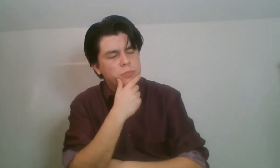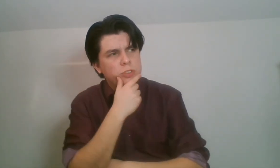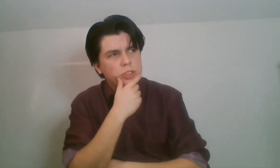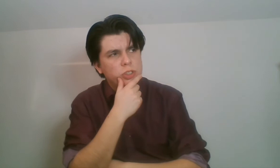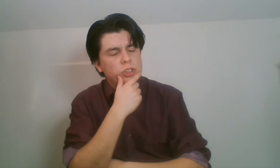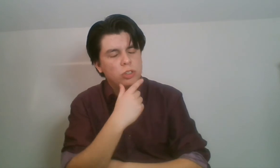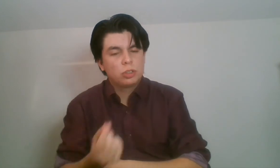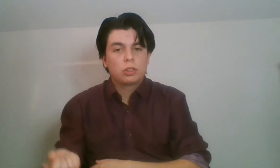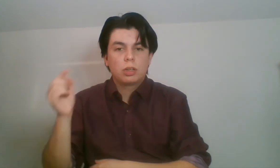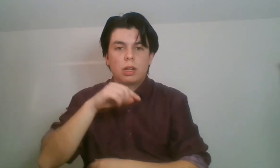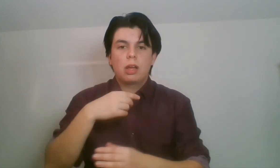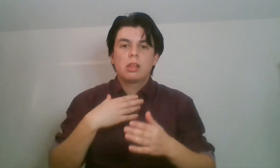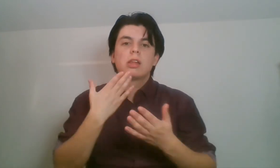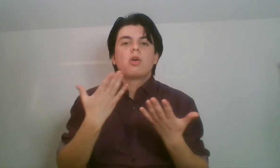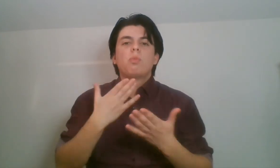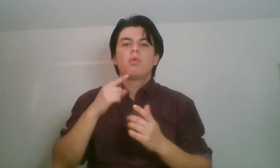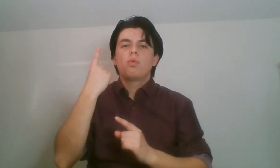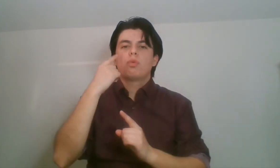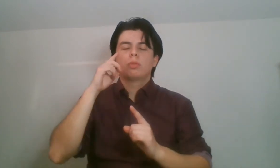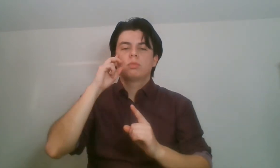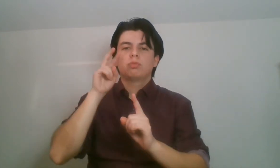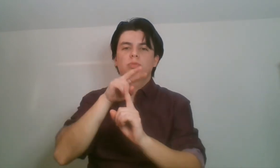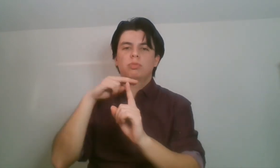dos personajes, por estos dos amigos,